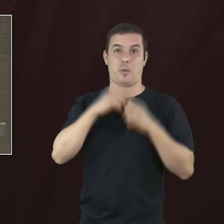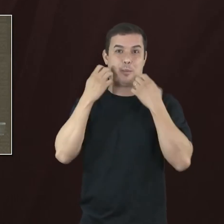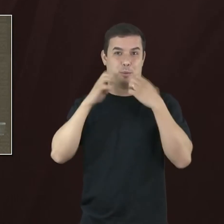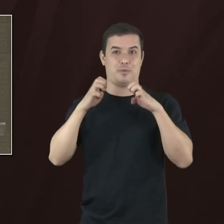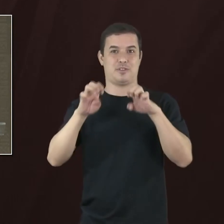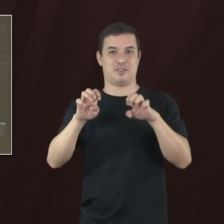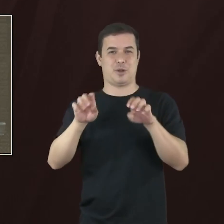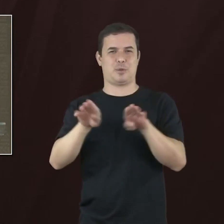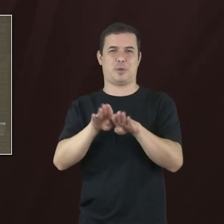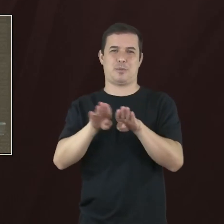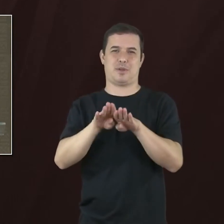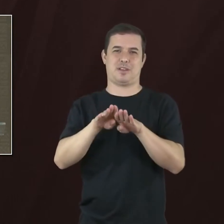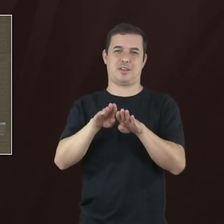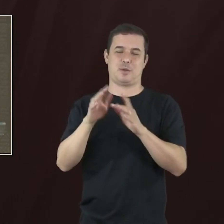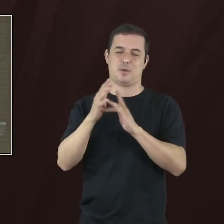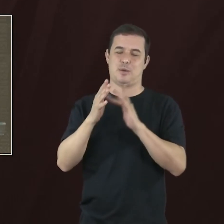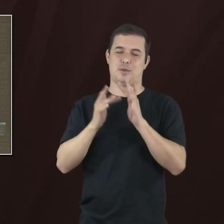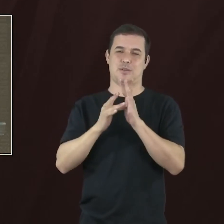Jesus.